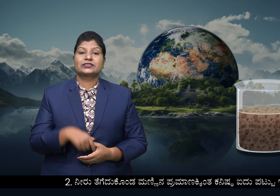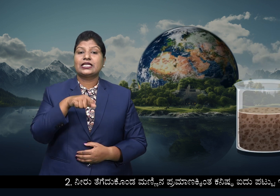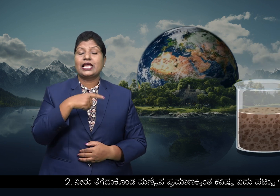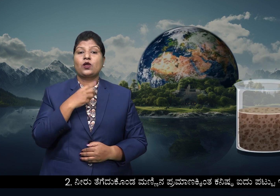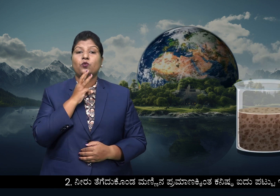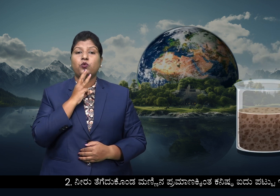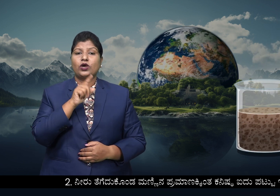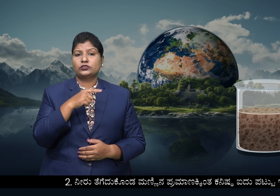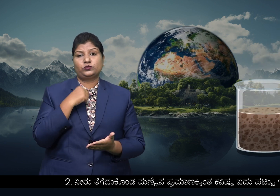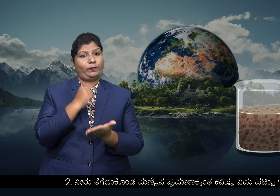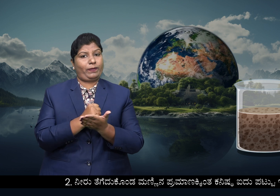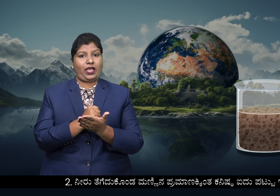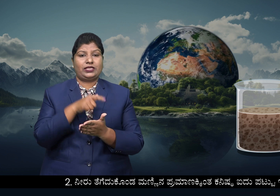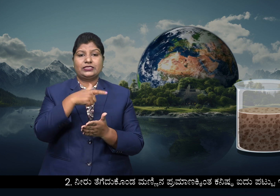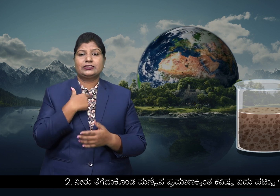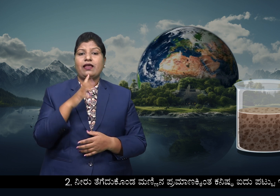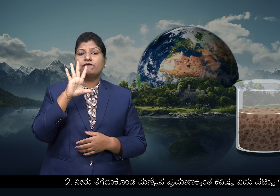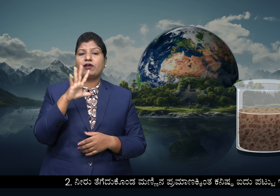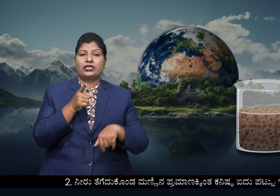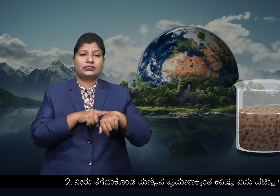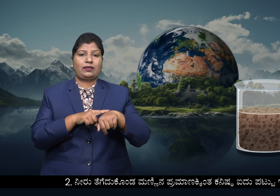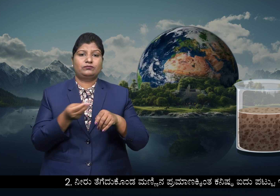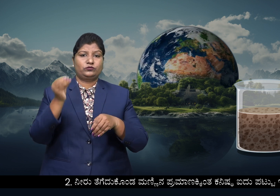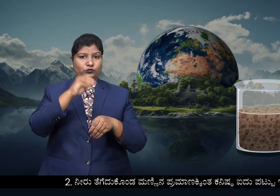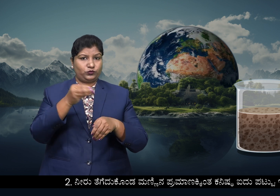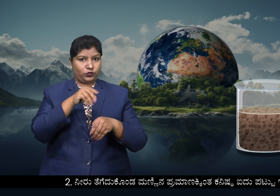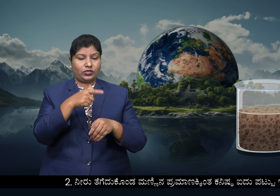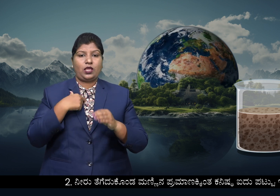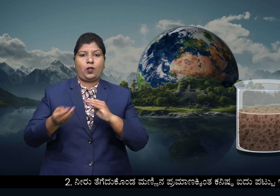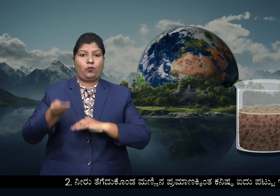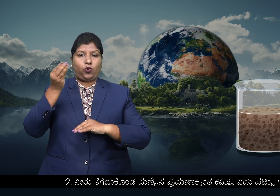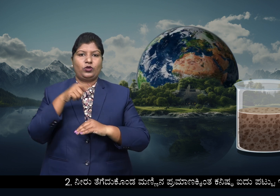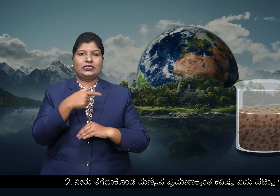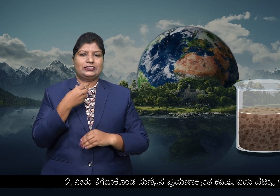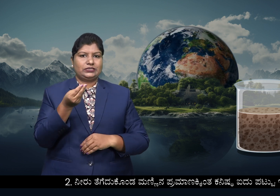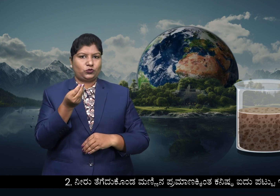ನೀರು ತೆಗೆದುಕೊಂಡ ಮಣ್ಣಿನ ಪ್ರಮಾಣಕ್ಕಿಂತ ಕನಿಷ್ಠ 5 ಪಟ್ಟು ಇರಬೇಕು.